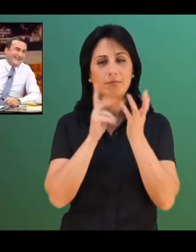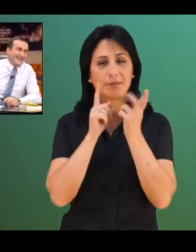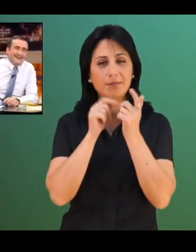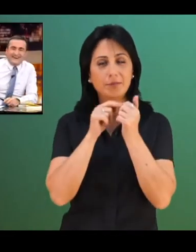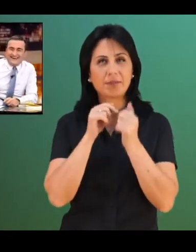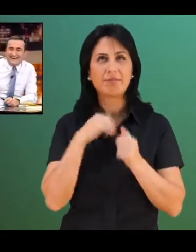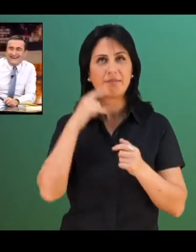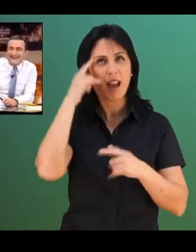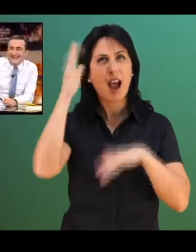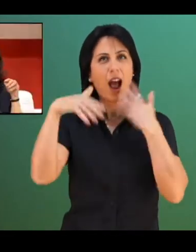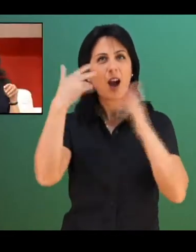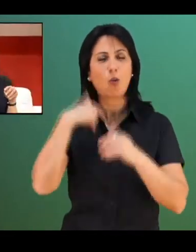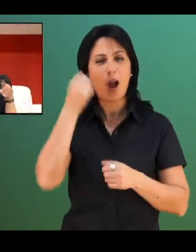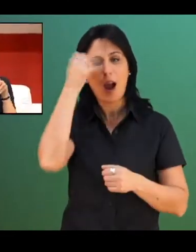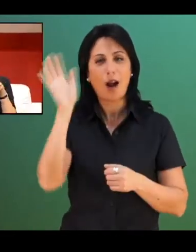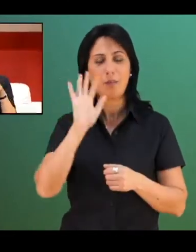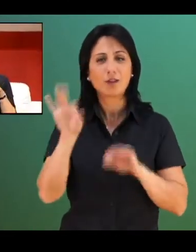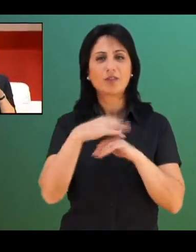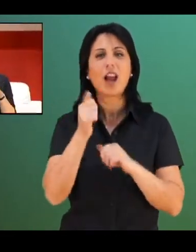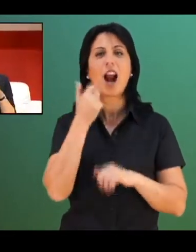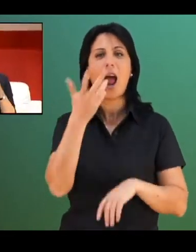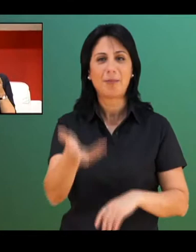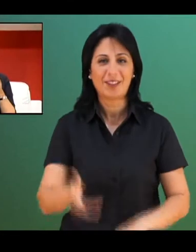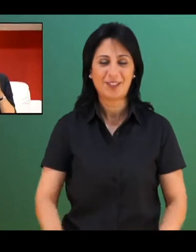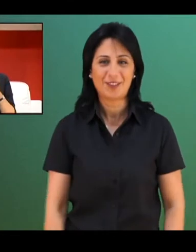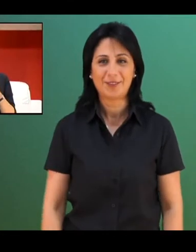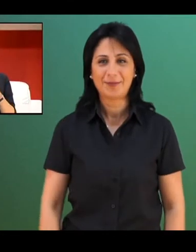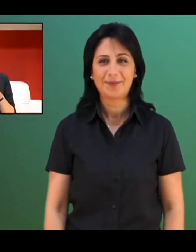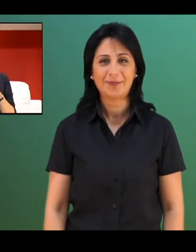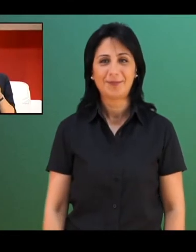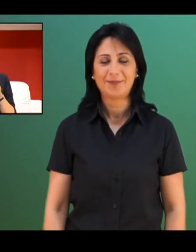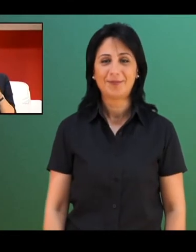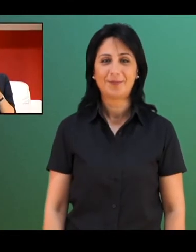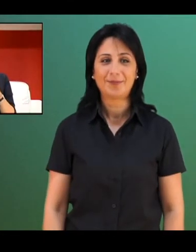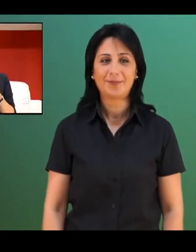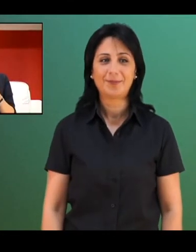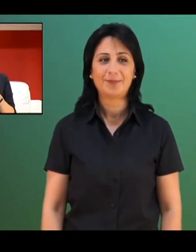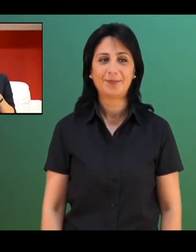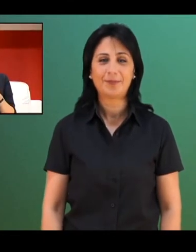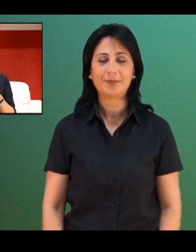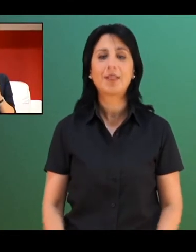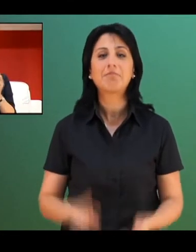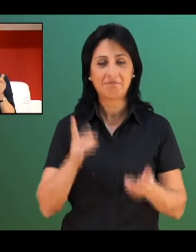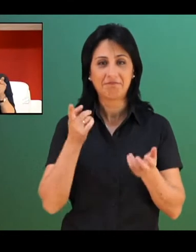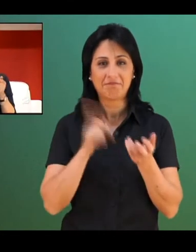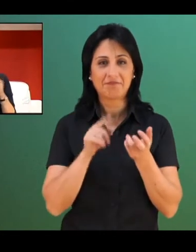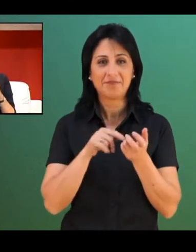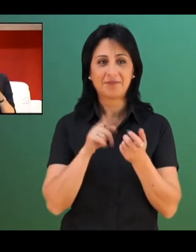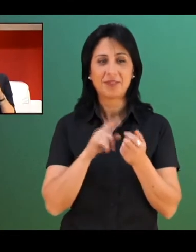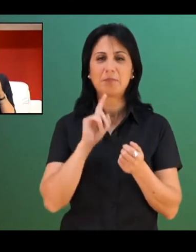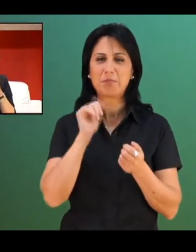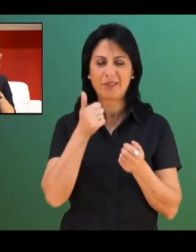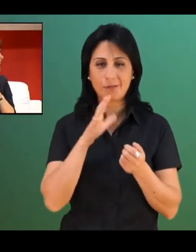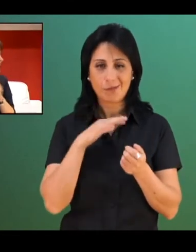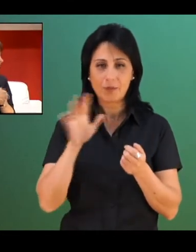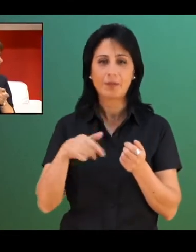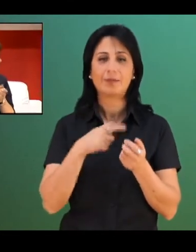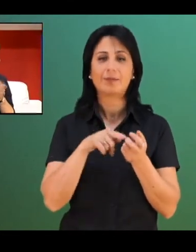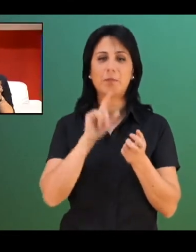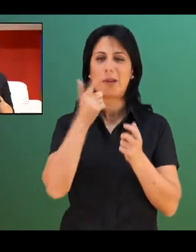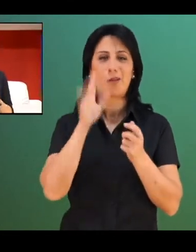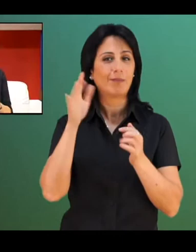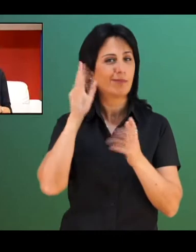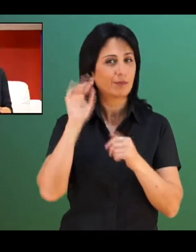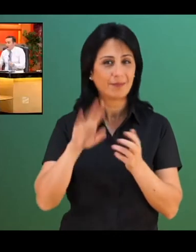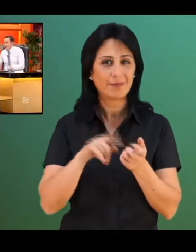აი ბარკლა გეუნე, მე დავარ ბარკლა. ეს პირველი ის იყო, მერე ის იყო. ოო. რა გინდა, რა